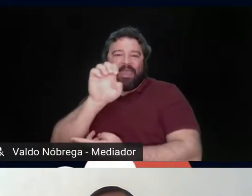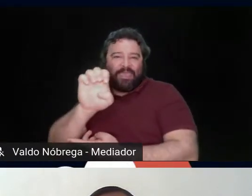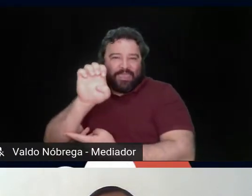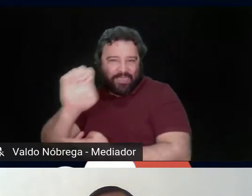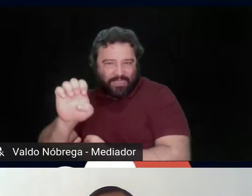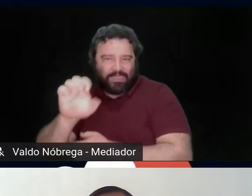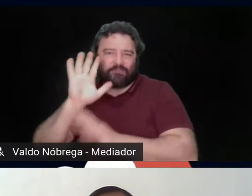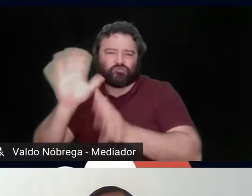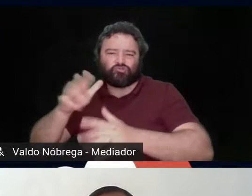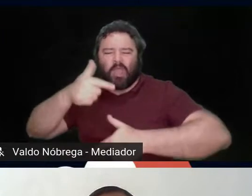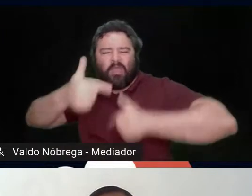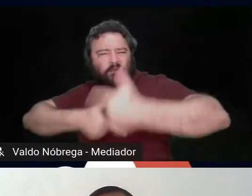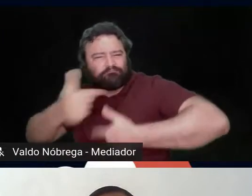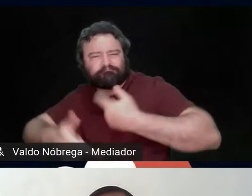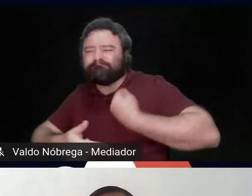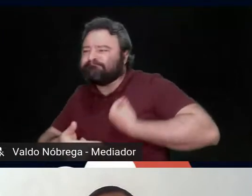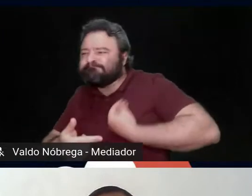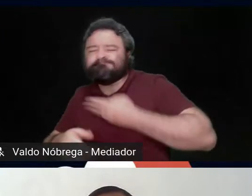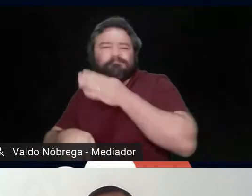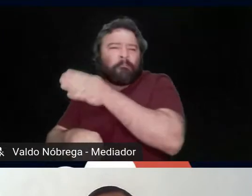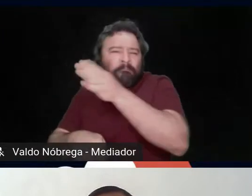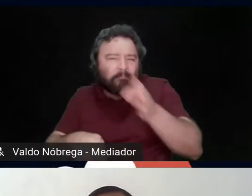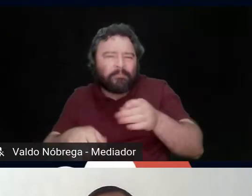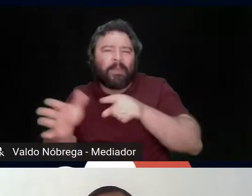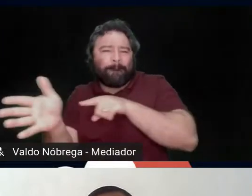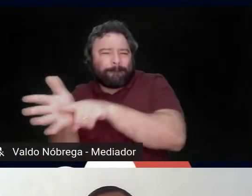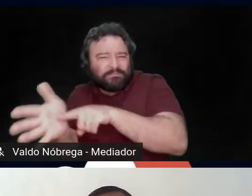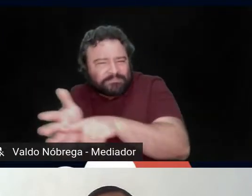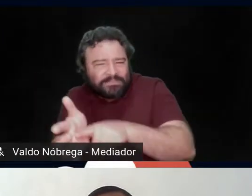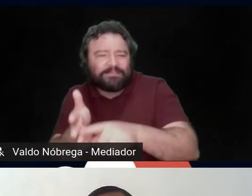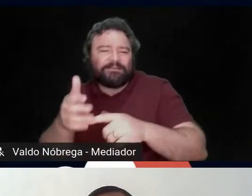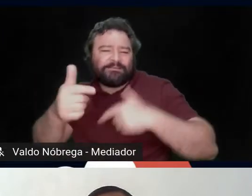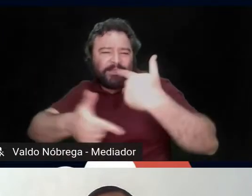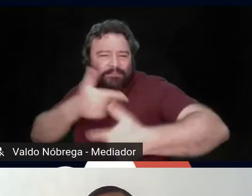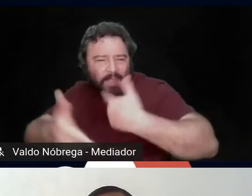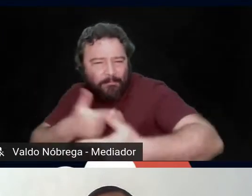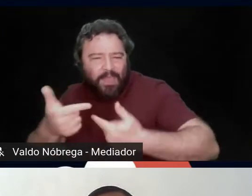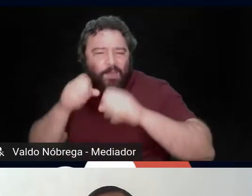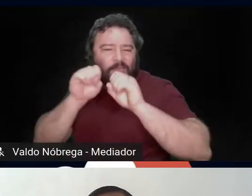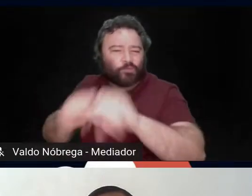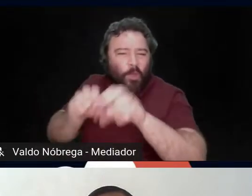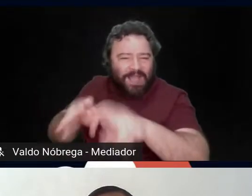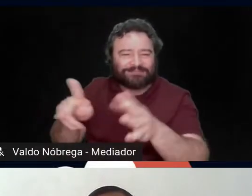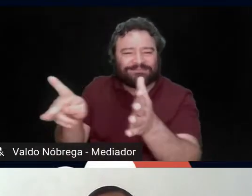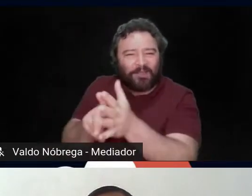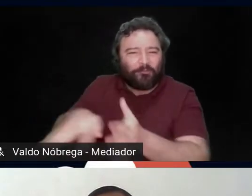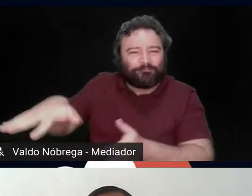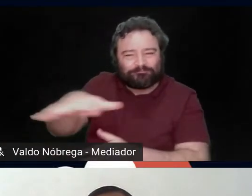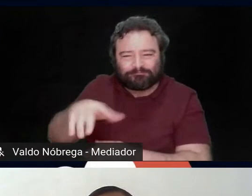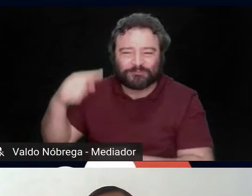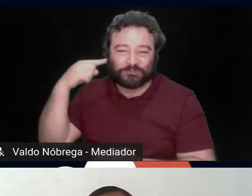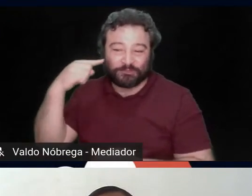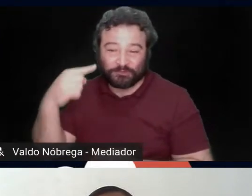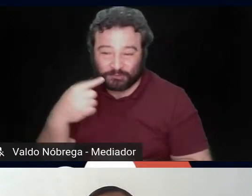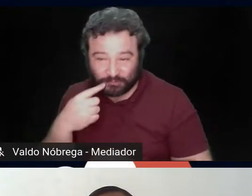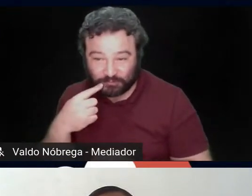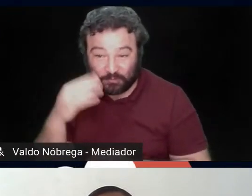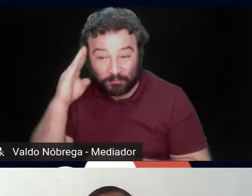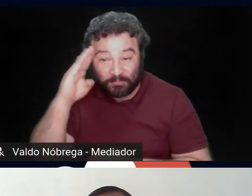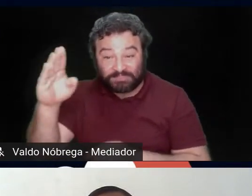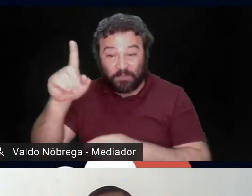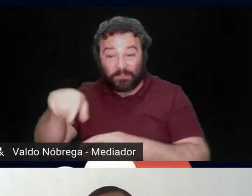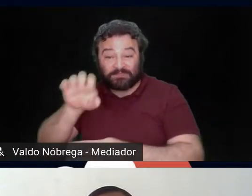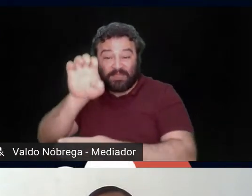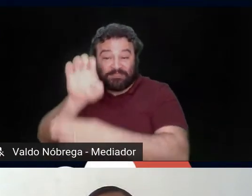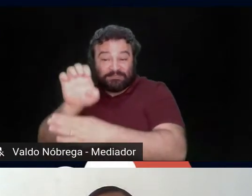trabalha com a área do AE, então é uma vivência, né? E fez várias coletas sobre a educação